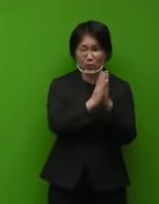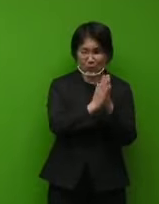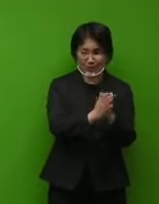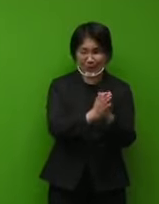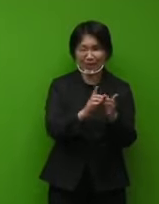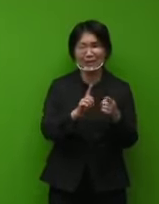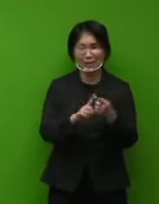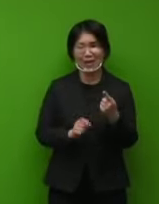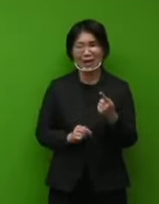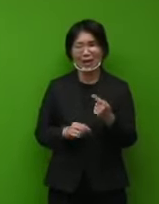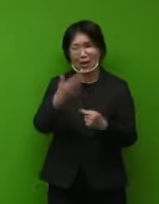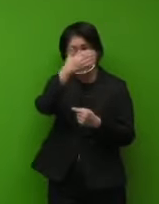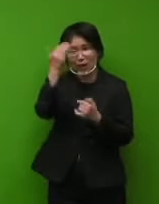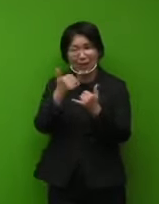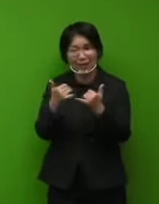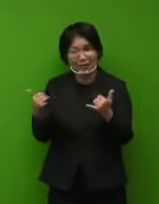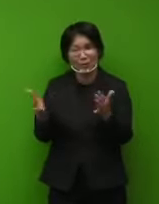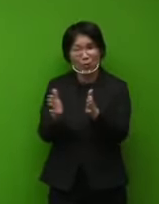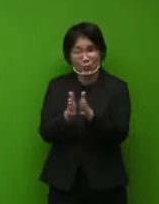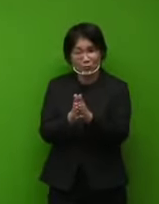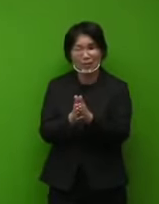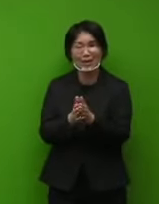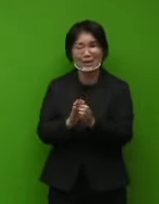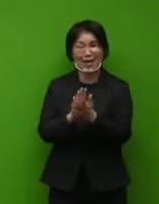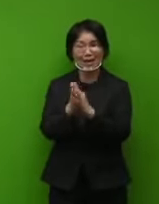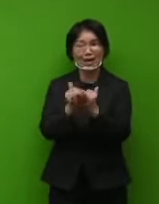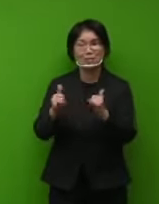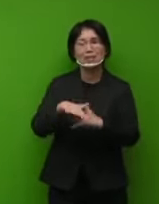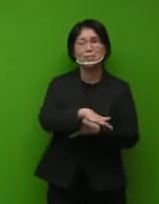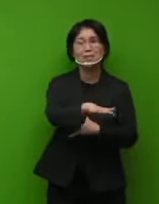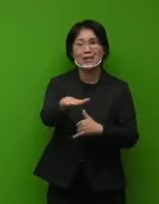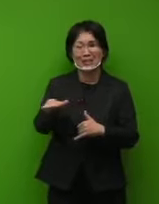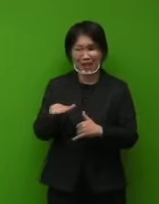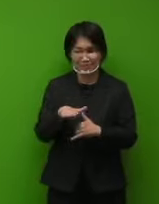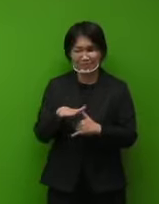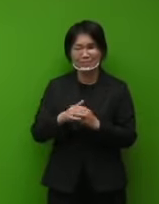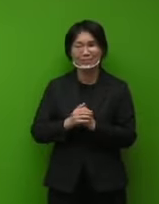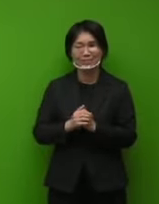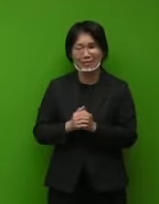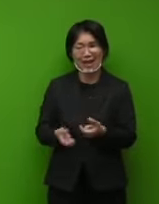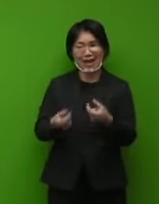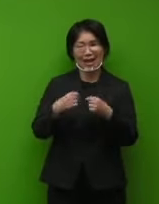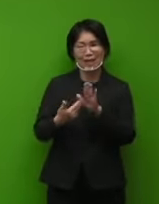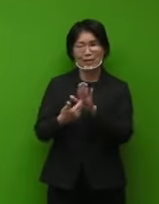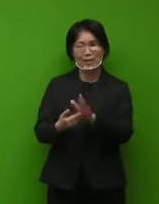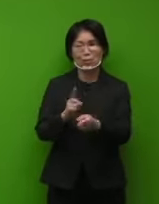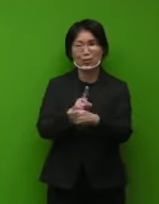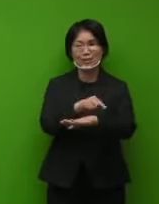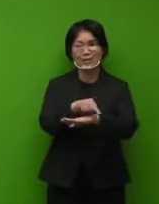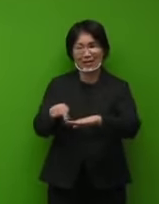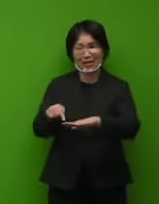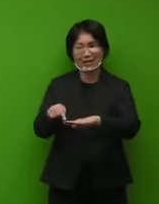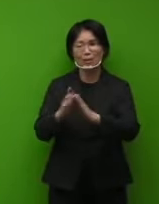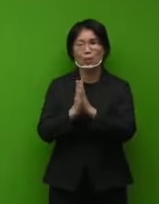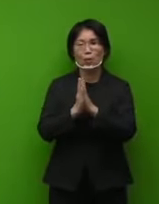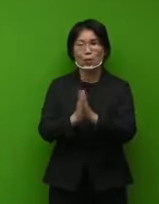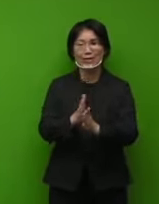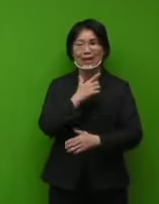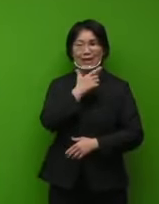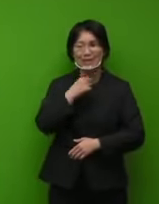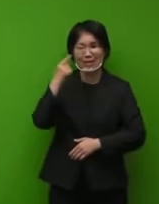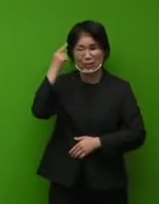から若い世代も含めて、県民の皆さん全員にですね、感染防止対策をお願いをしたいと思